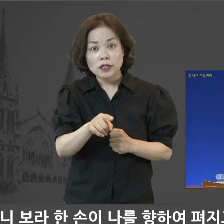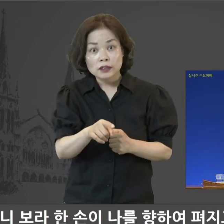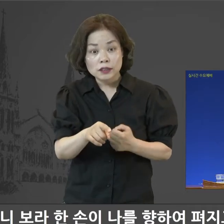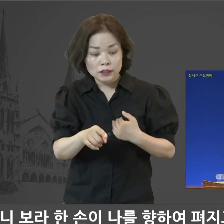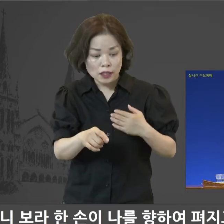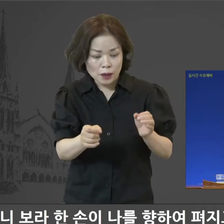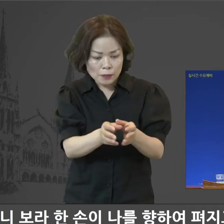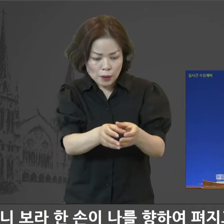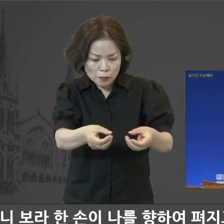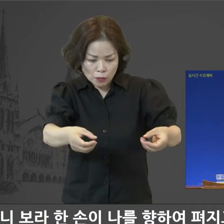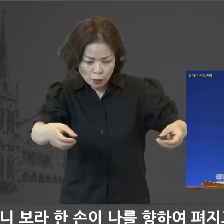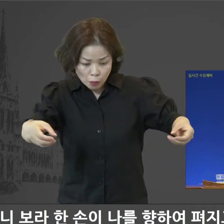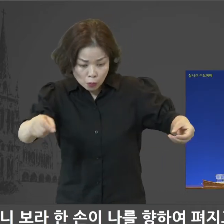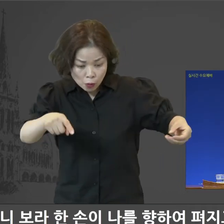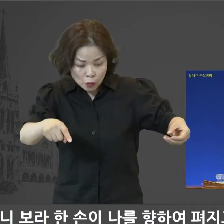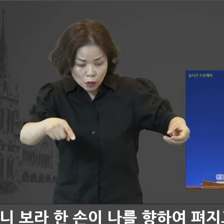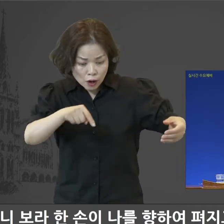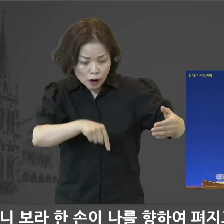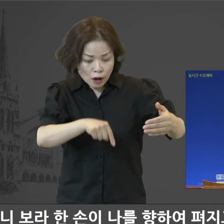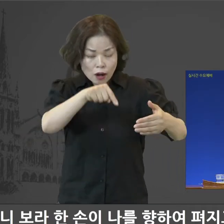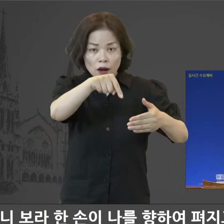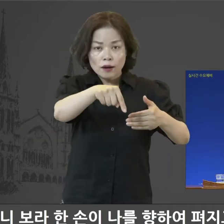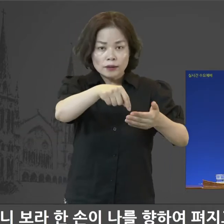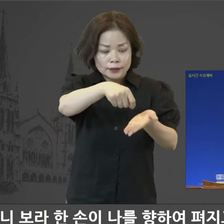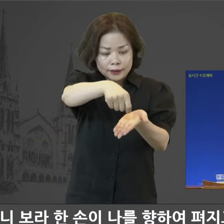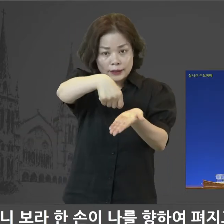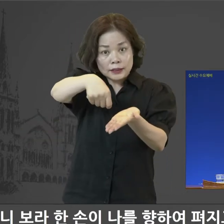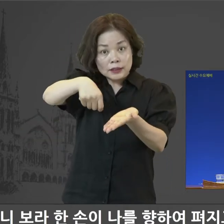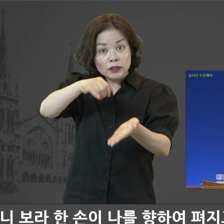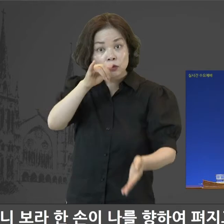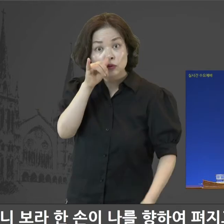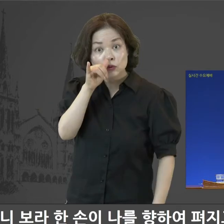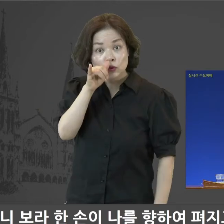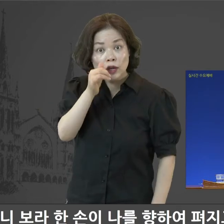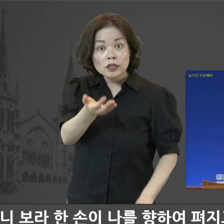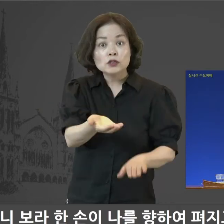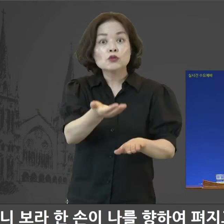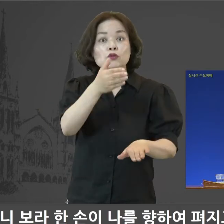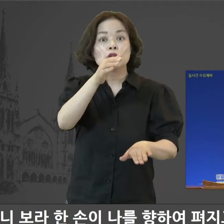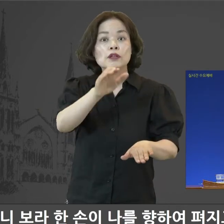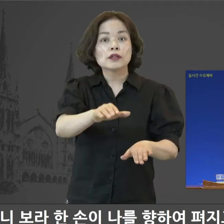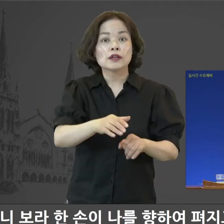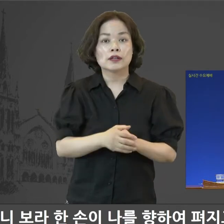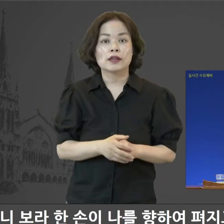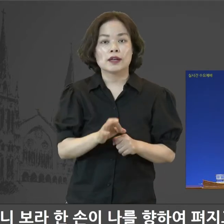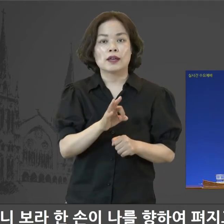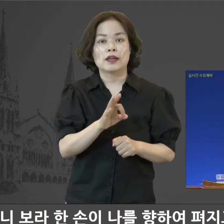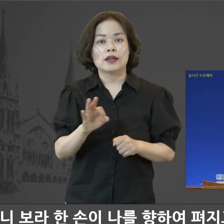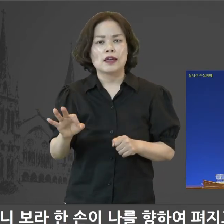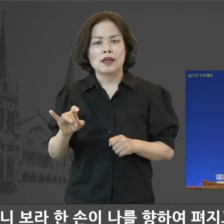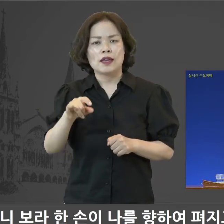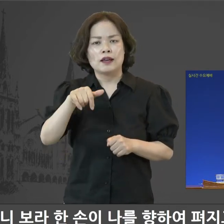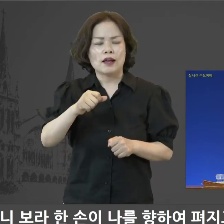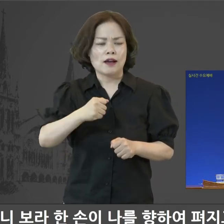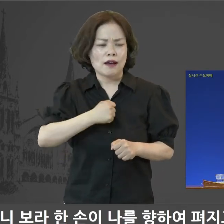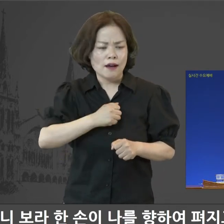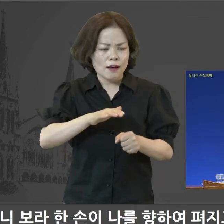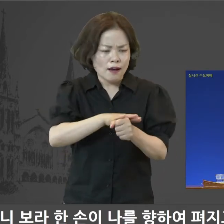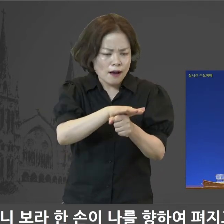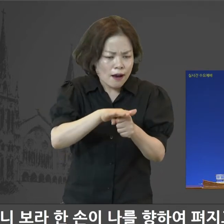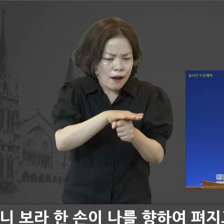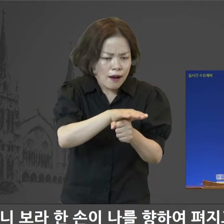내 앞에 펴시니 그 안팎에 글이 있는데 그 위에 애가와 애곡과 재앙의